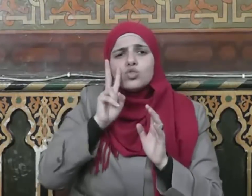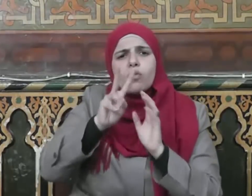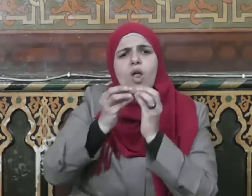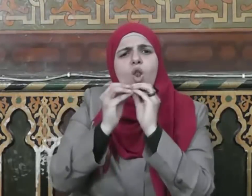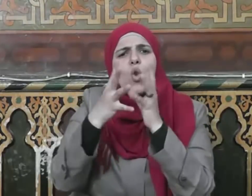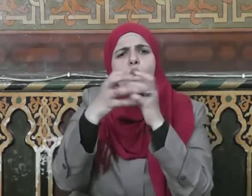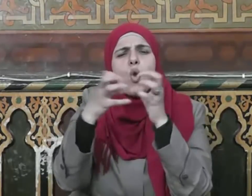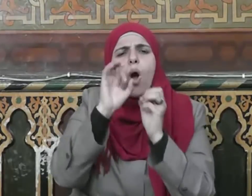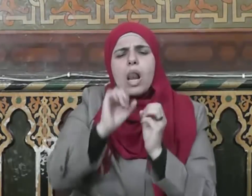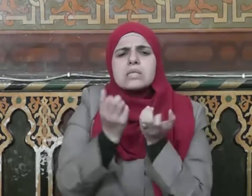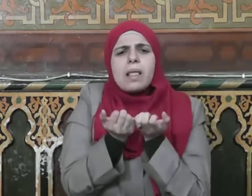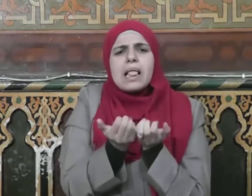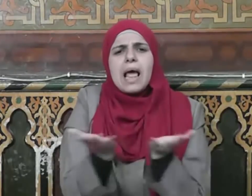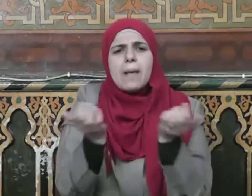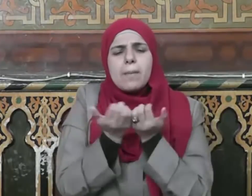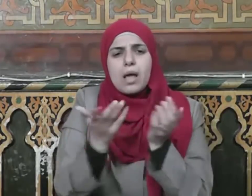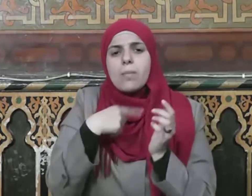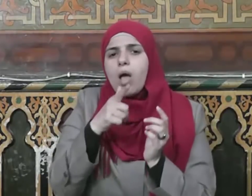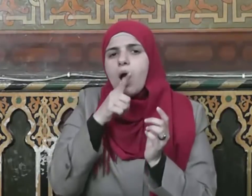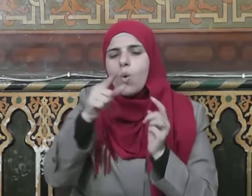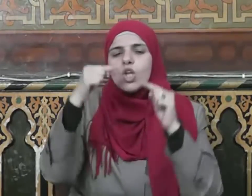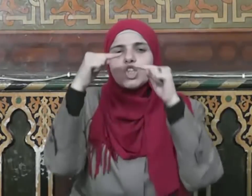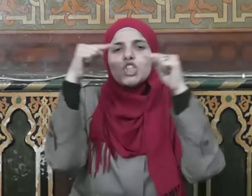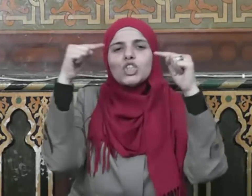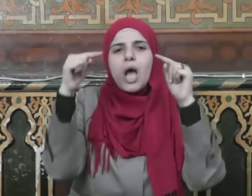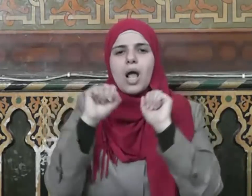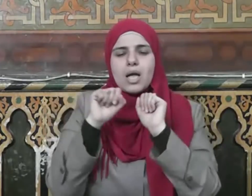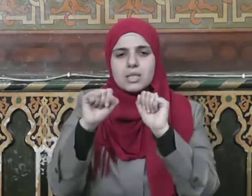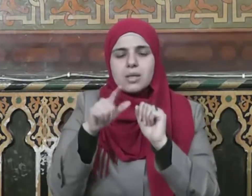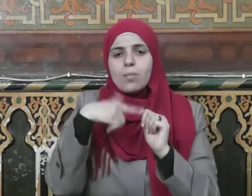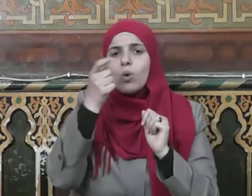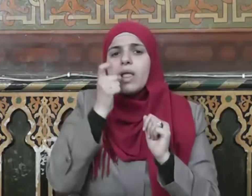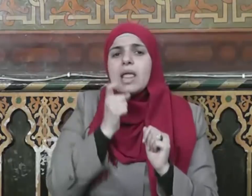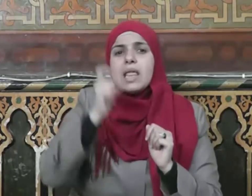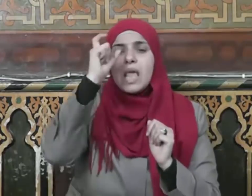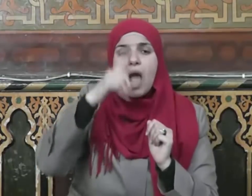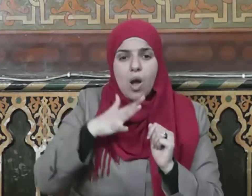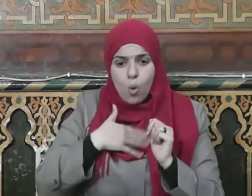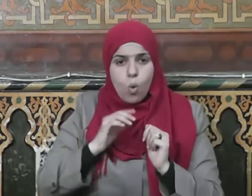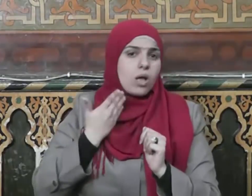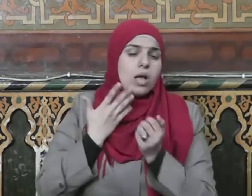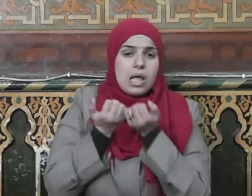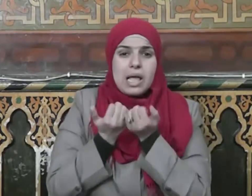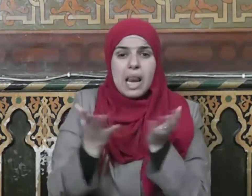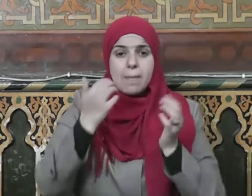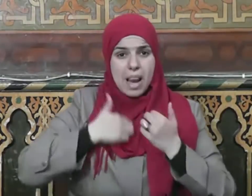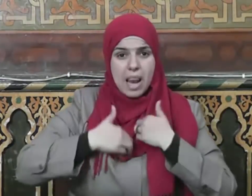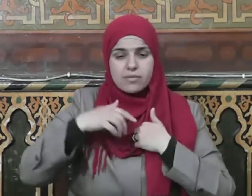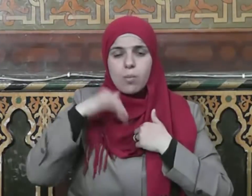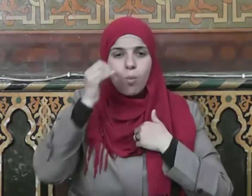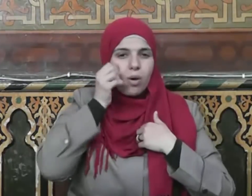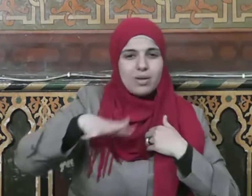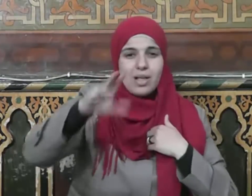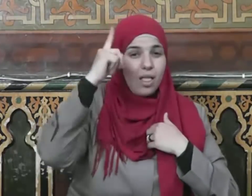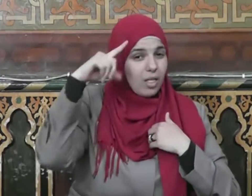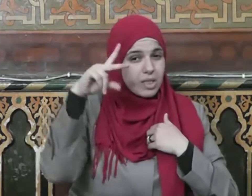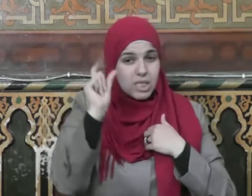الجود والكرم. يقول الشاعر: يجود بالنفس إذا ضن البخيل بها، والجود